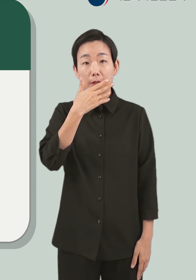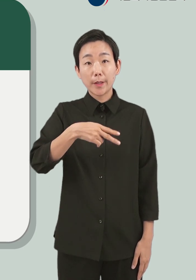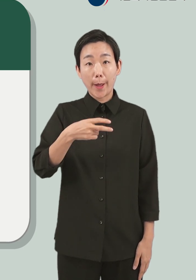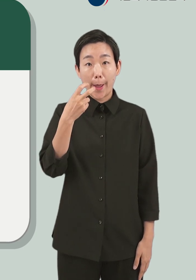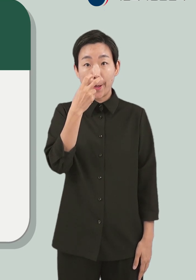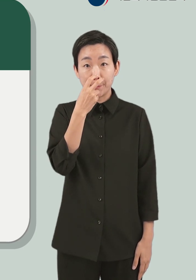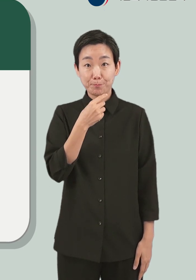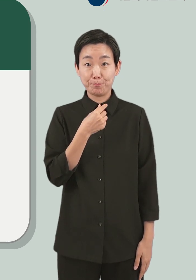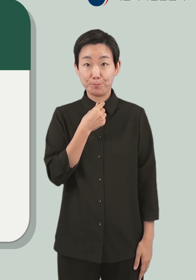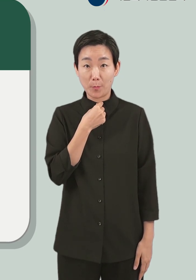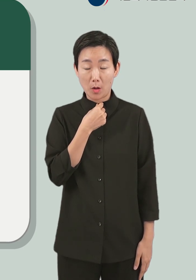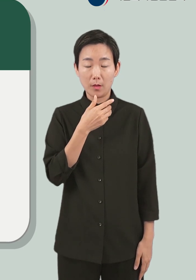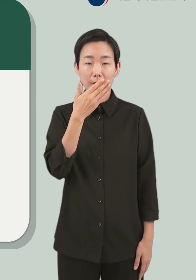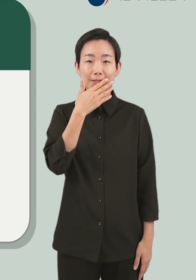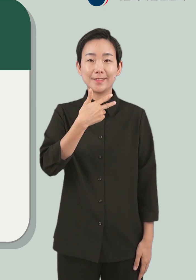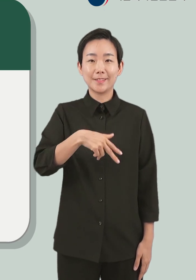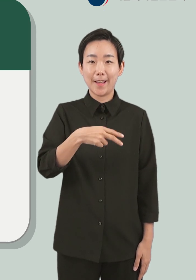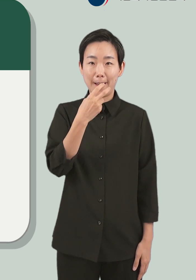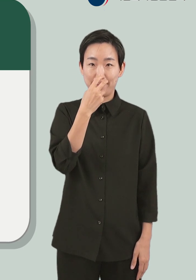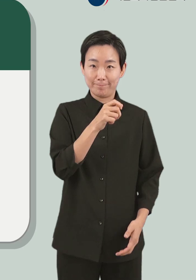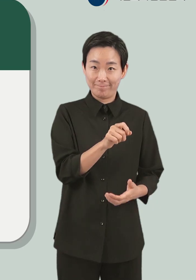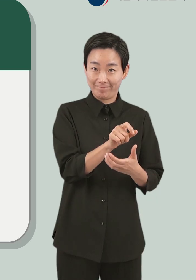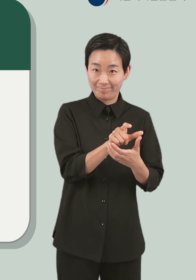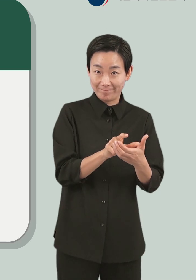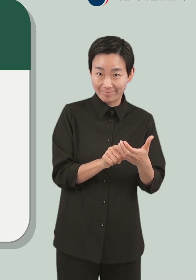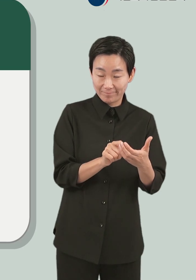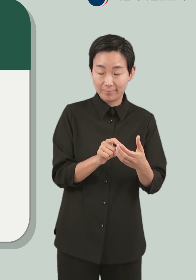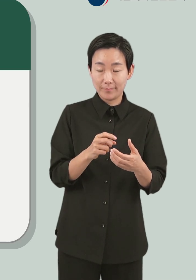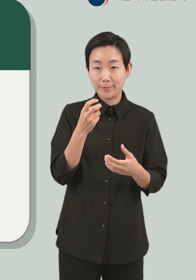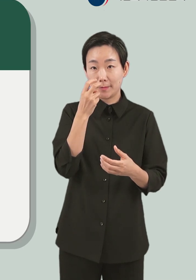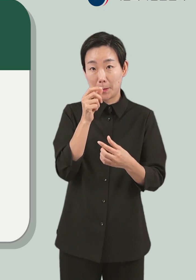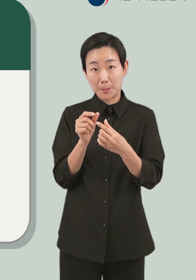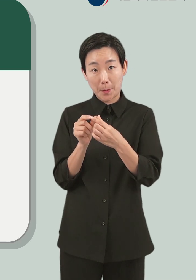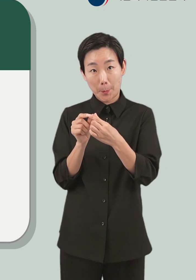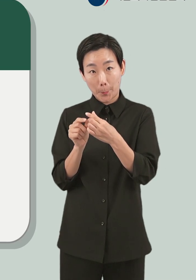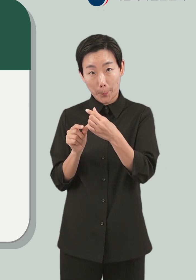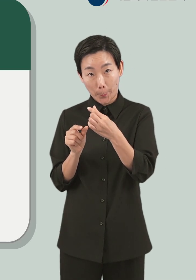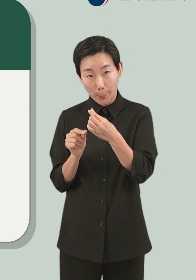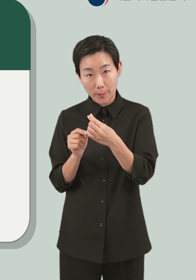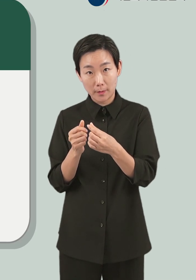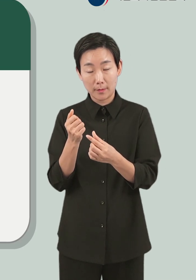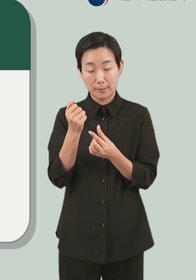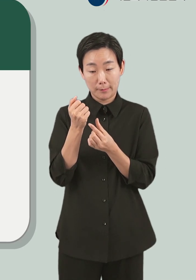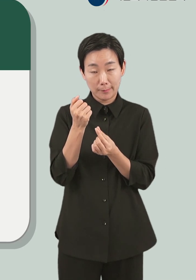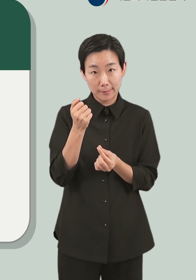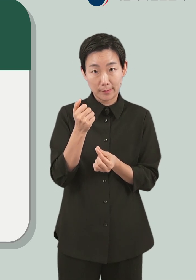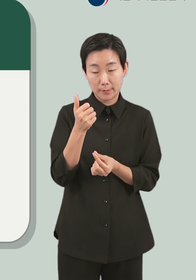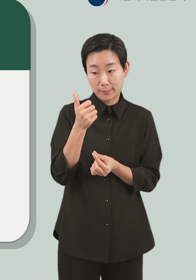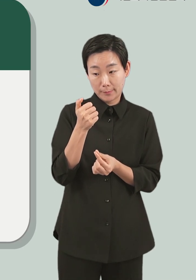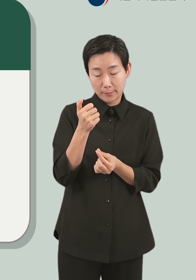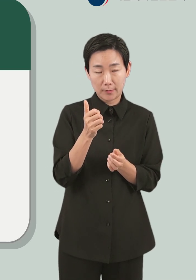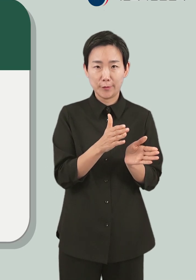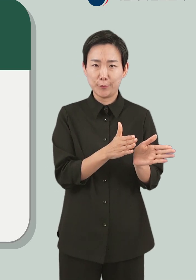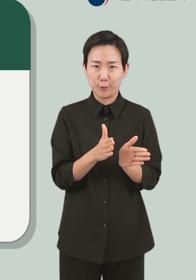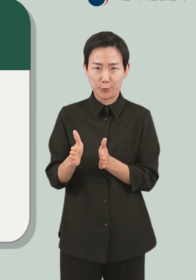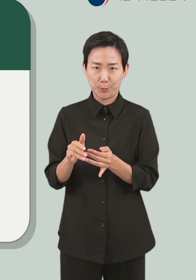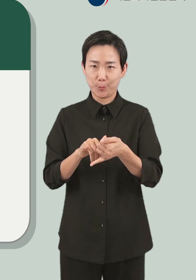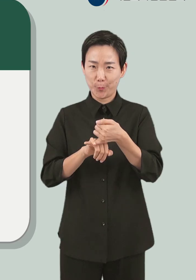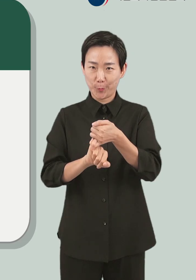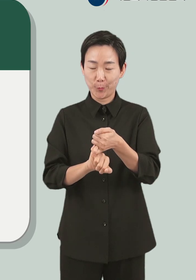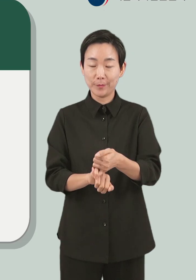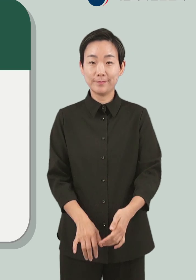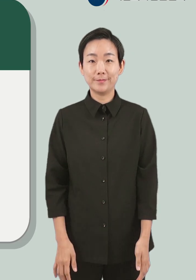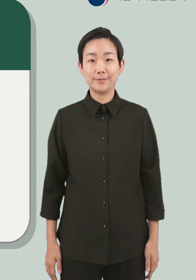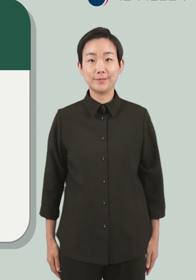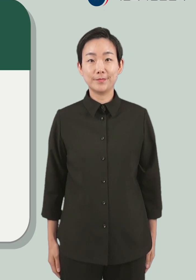혈당 측정을 하기 위해서는 혈당 측정기, 검사지, 체혈침이 장착된 체혈기가 필요합니다. 따뜻한 비눗물로